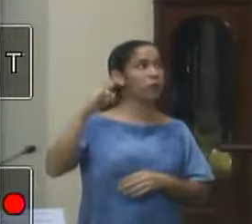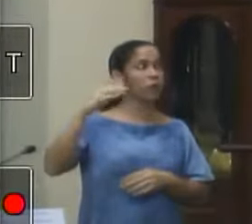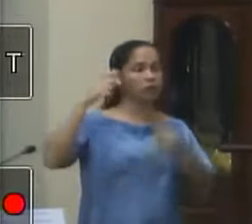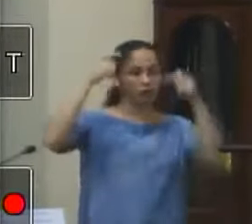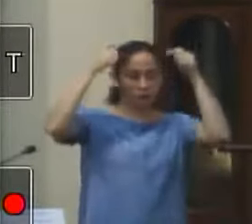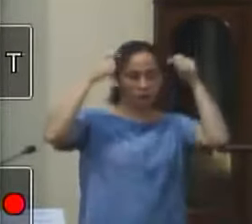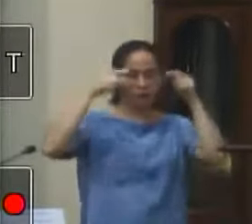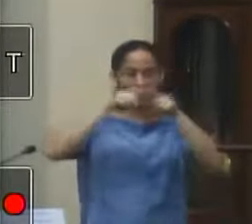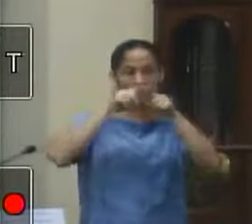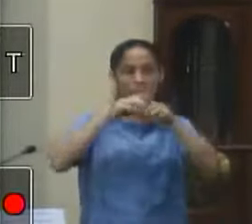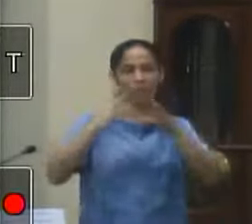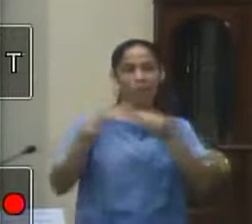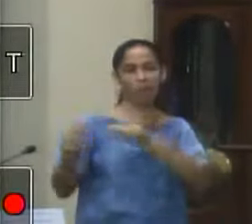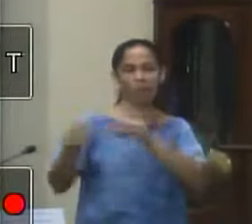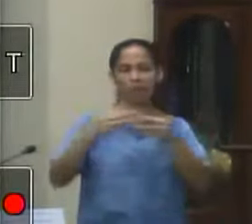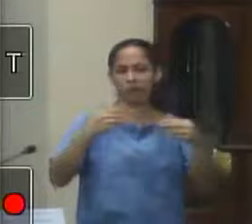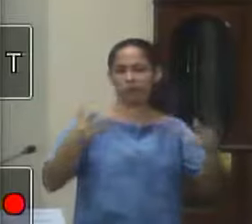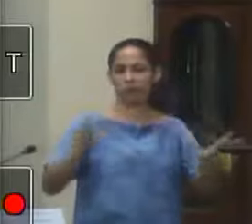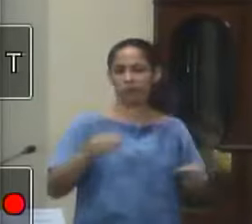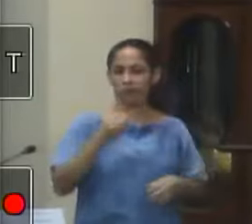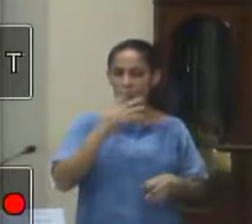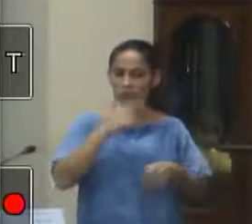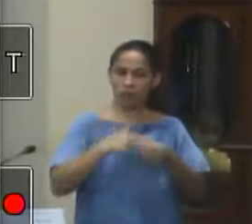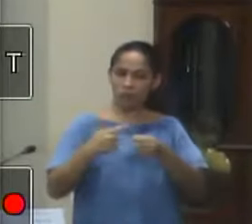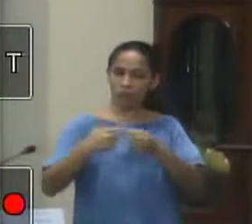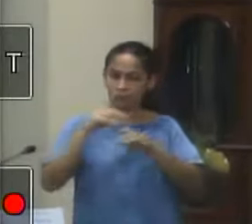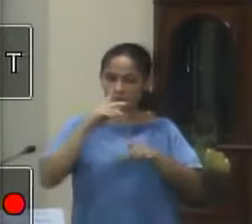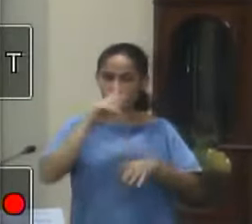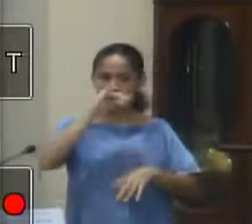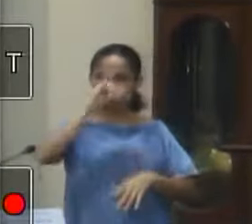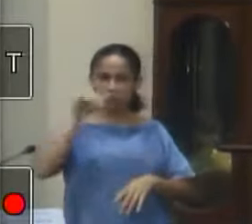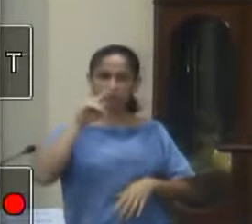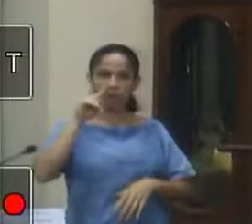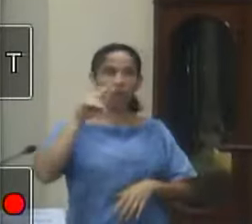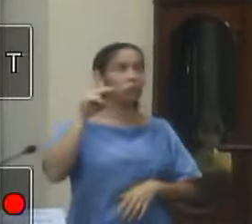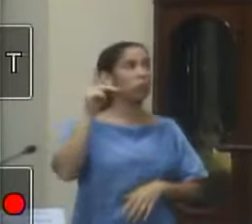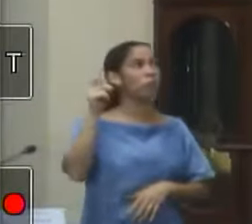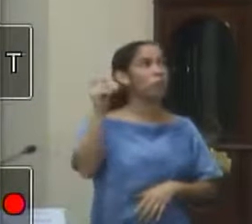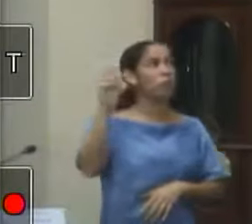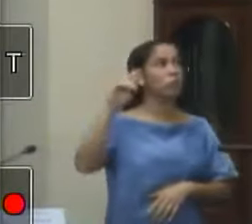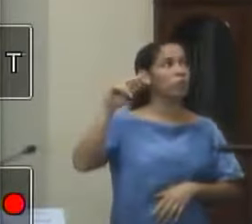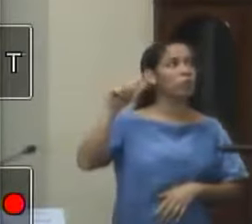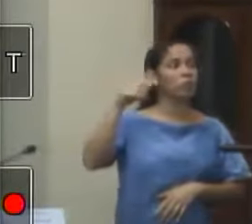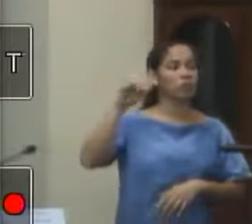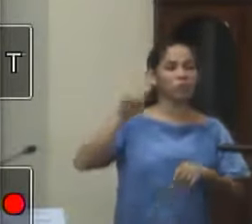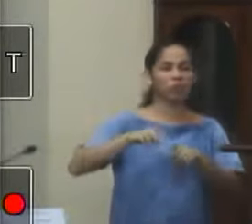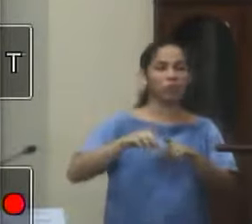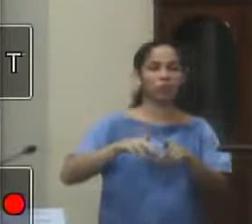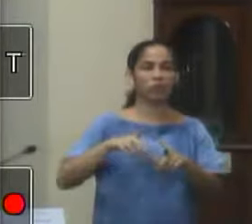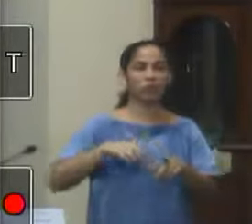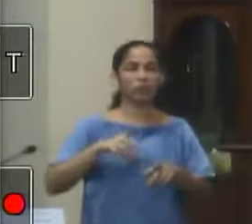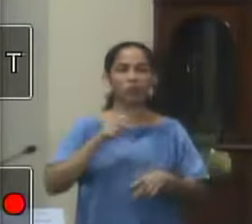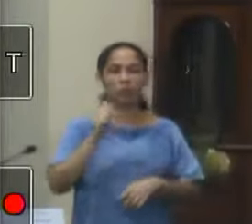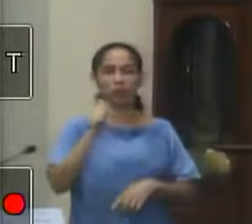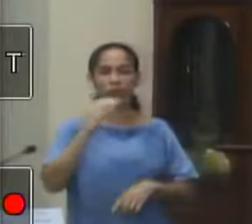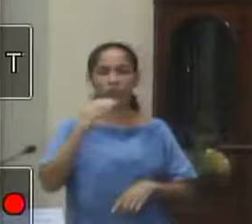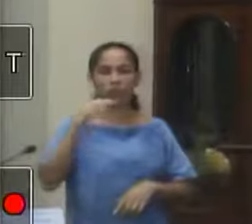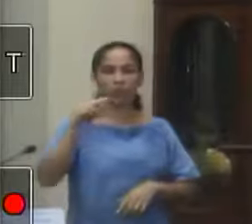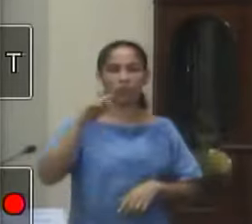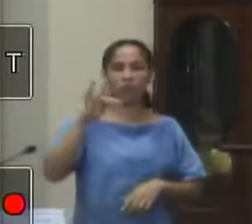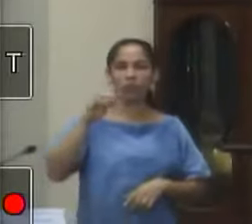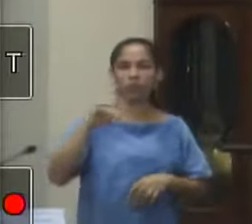da Concórdia e o refúgio ali da Vida Silvestre e até mesmo o Açude da Concórdia ali montando